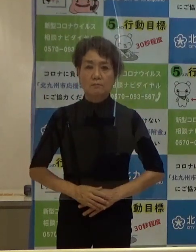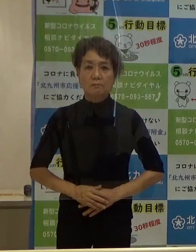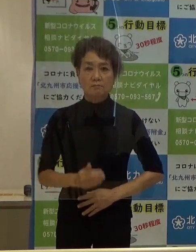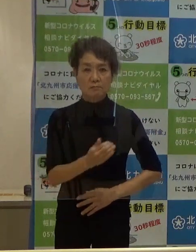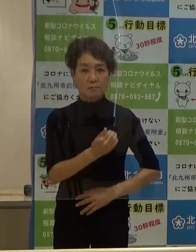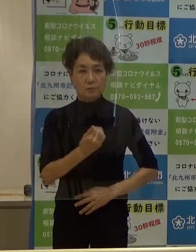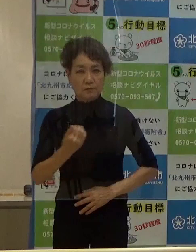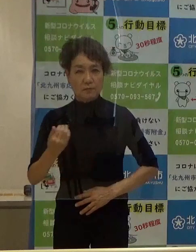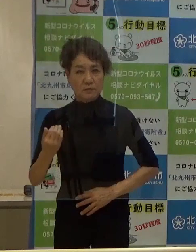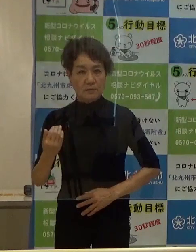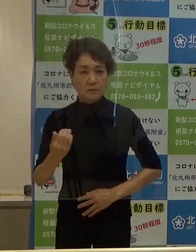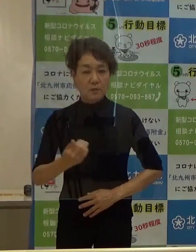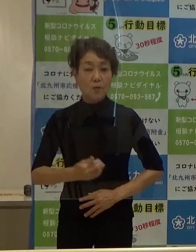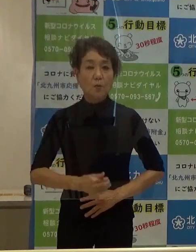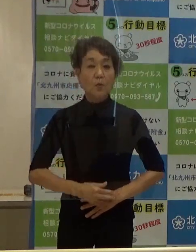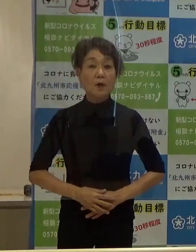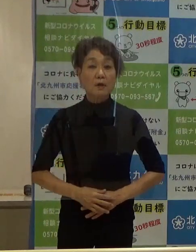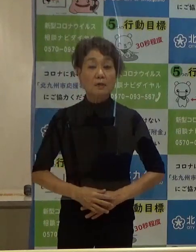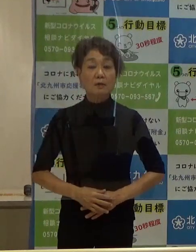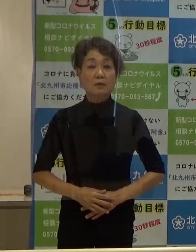私どもが